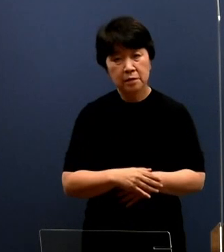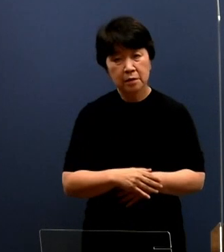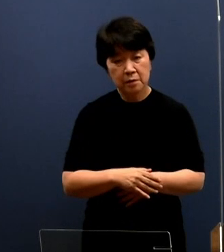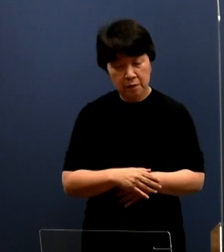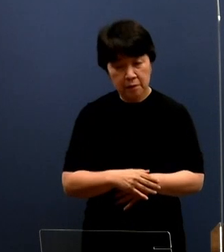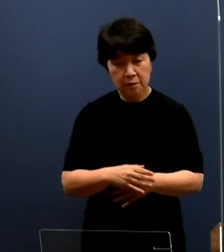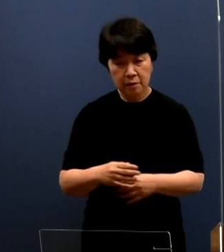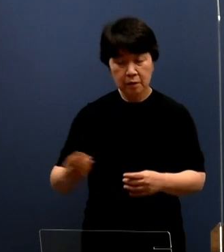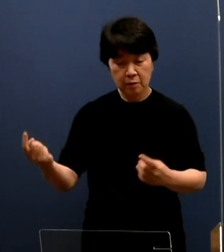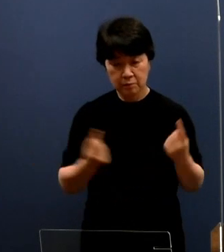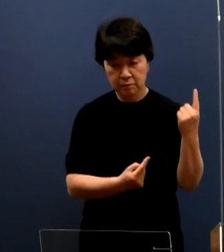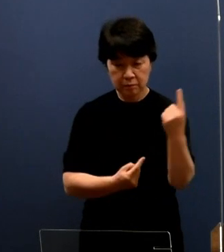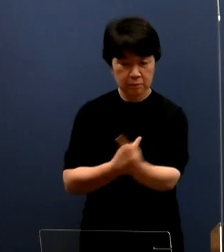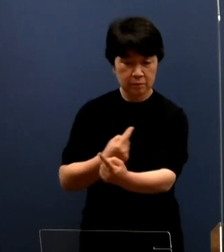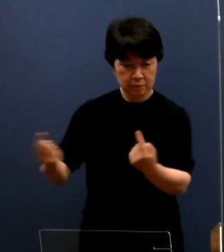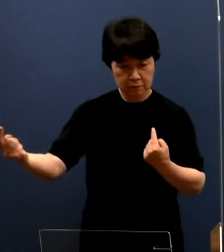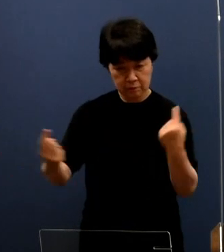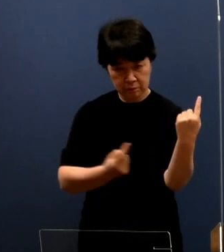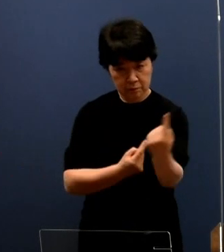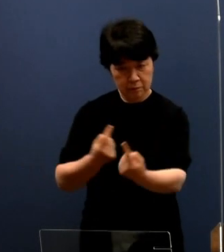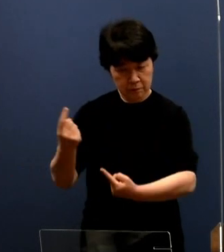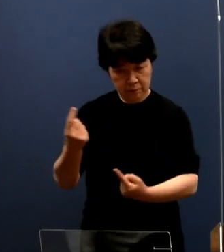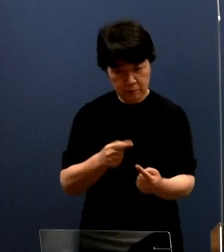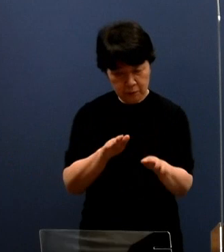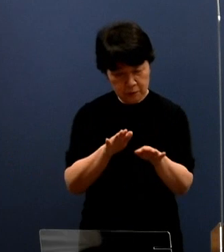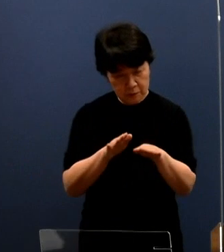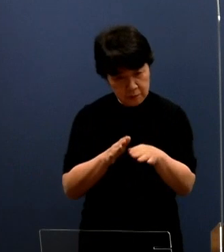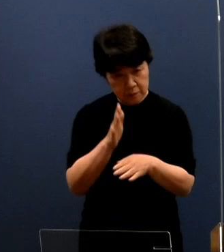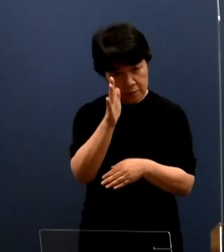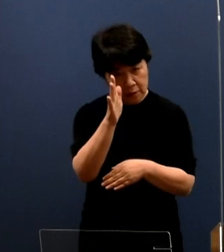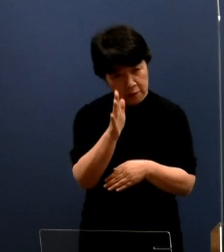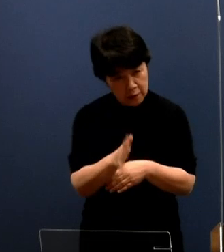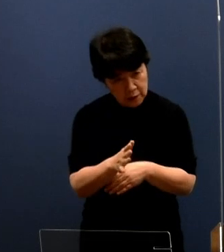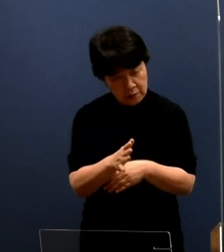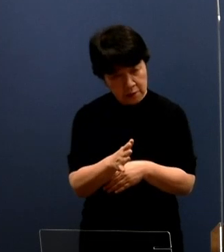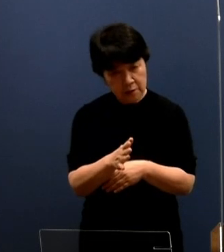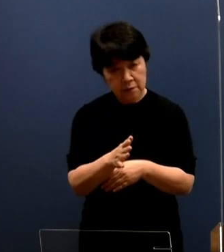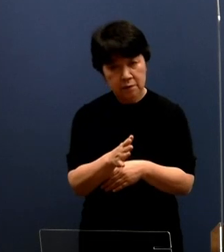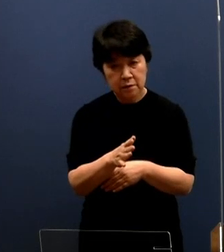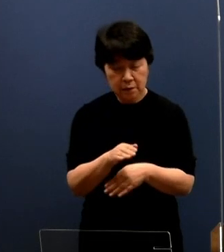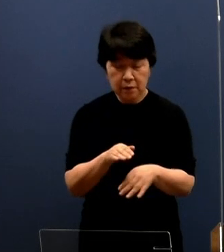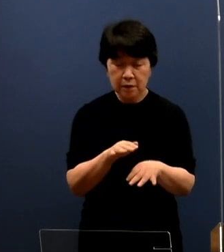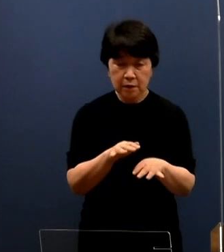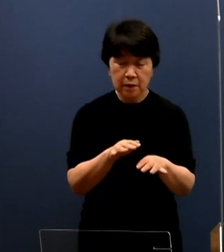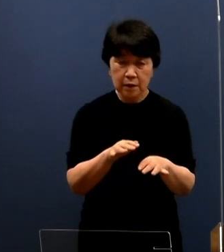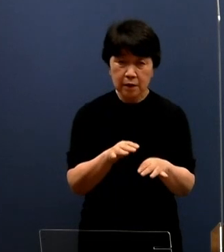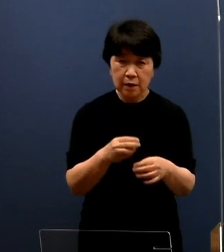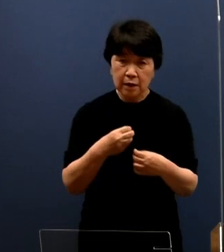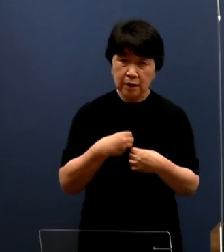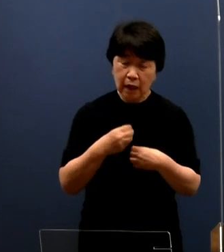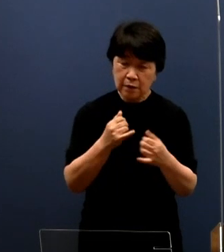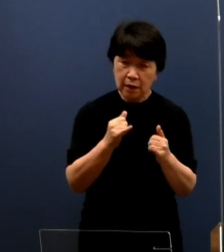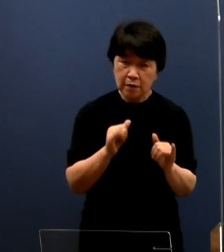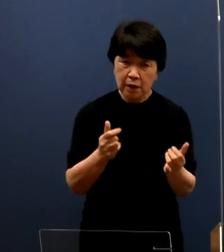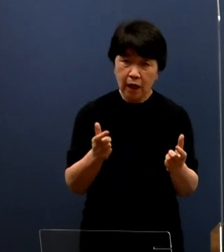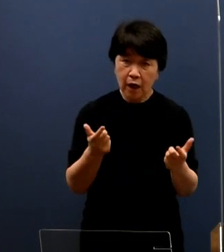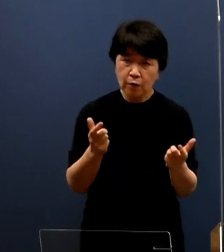往来を自粛してくださいということっていうのは、その感染者を減らす、増やさないっていう